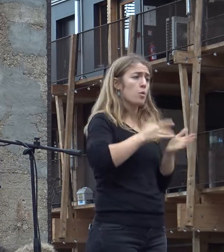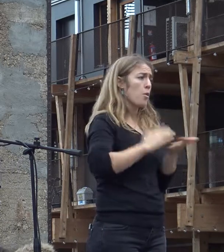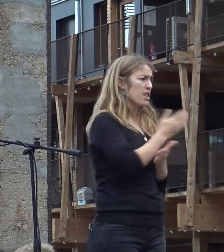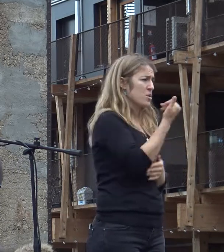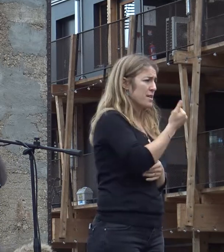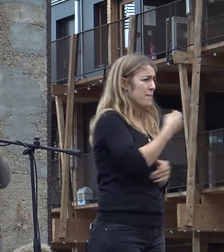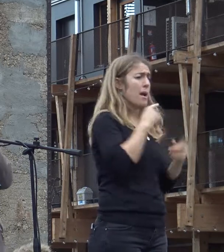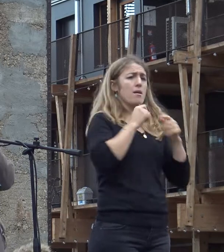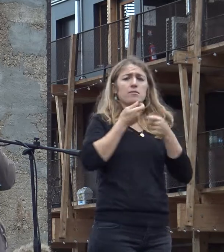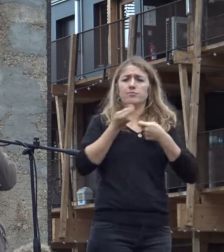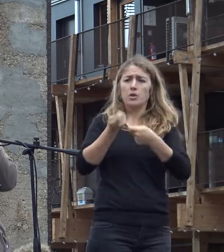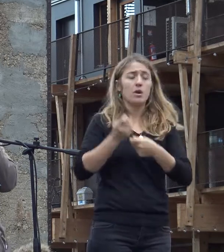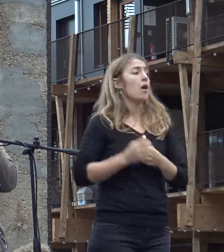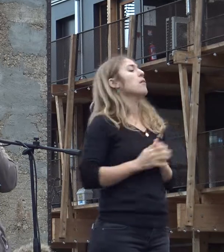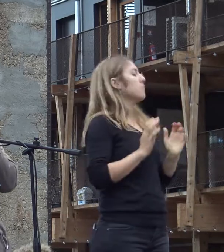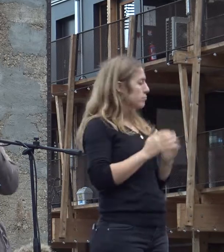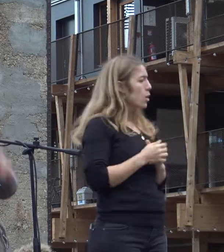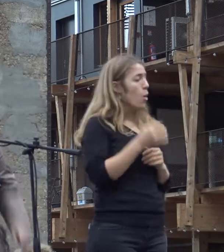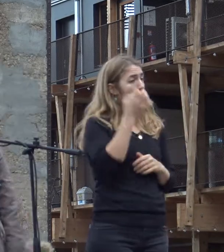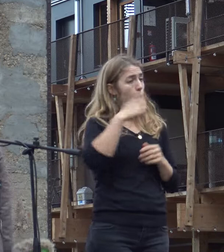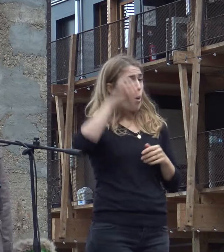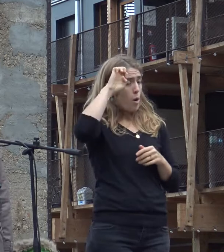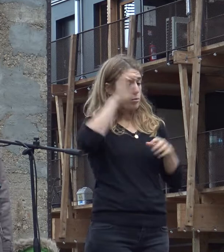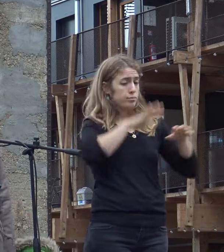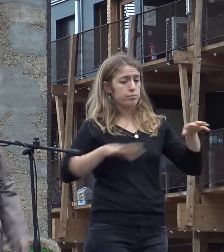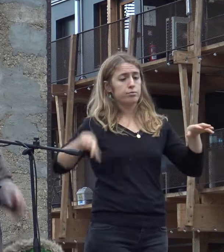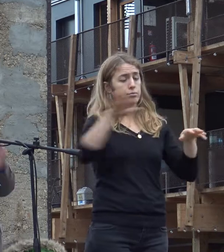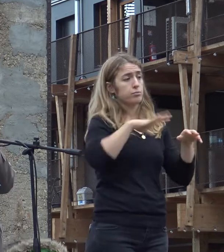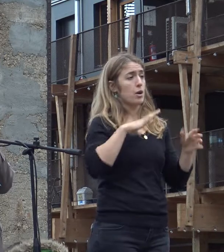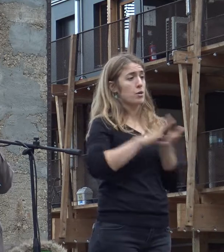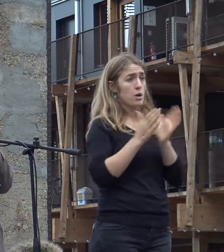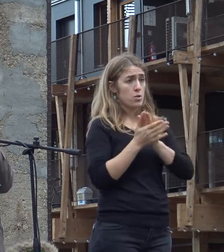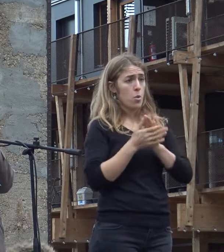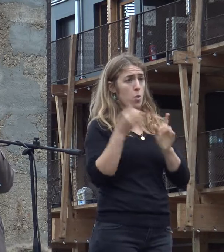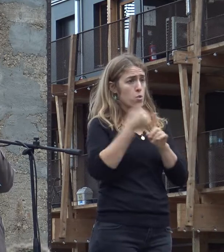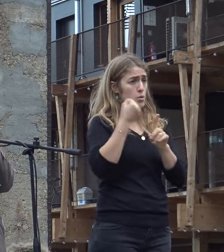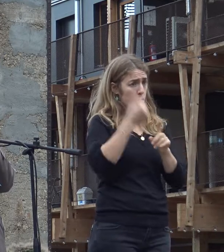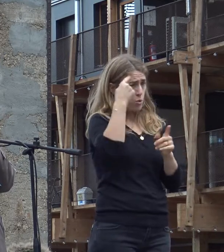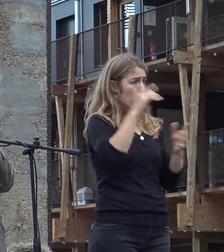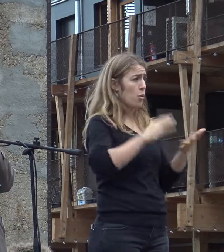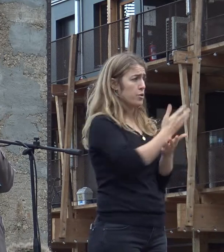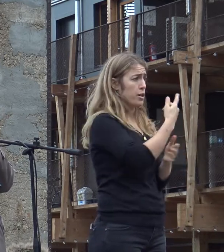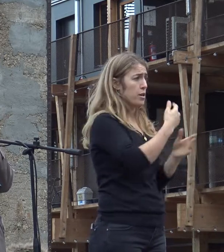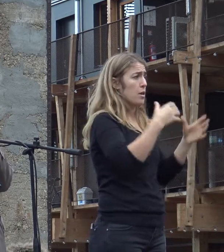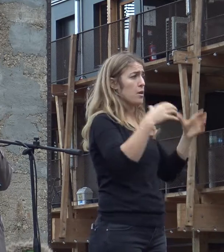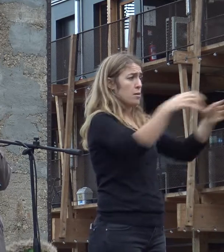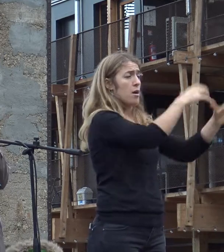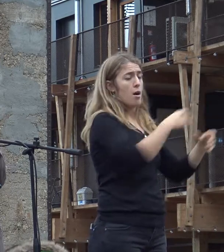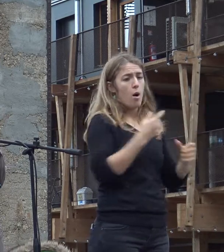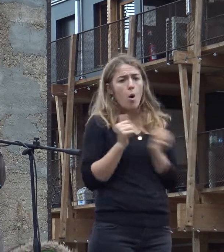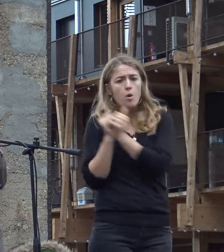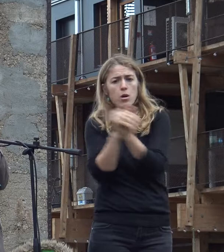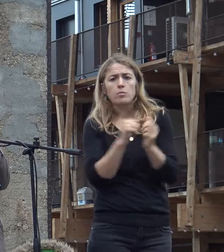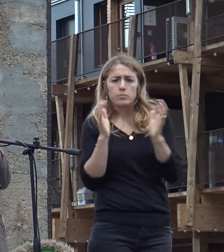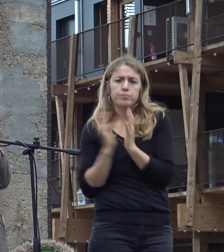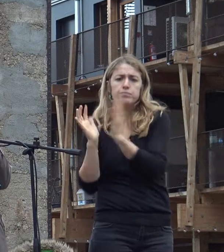imposés. Partout en Europe, les associations de lutte contre les grands projets se réunissent